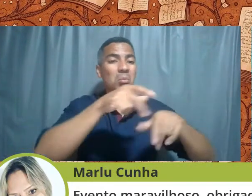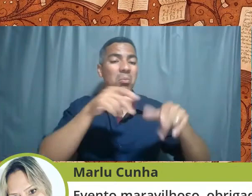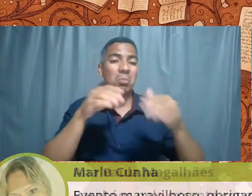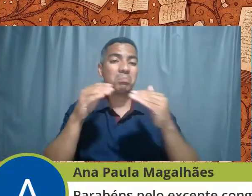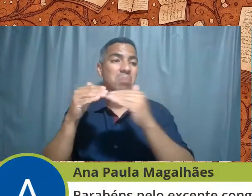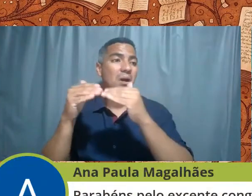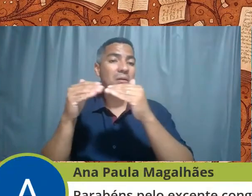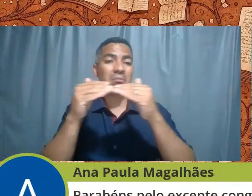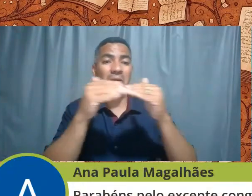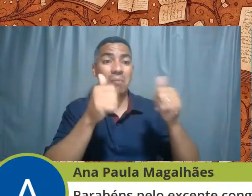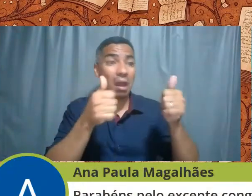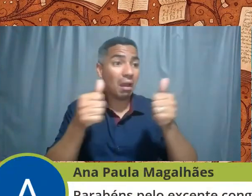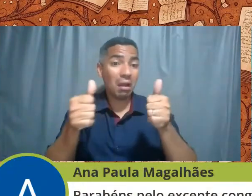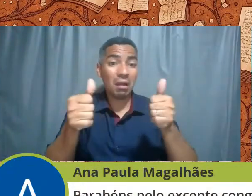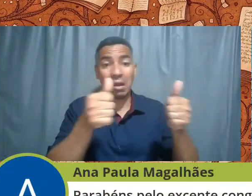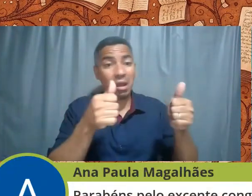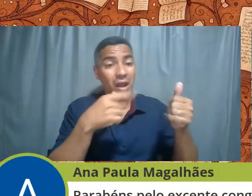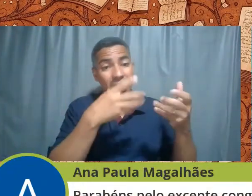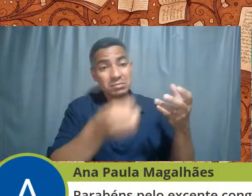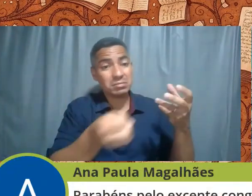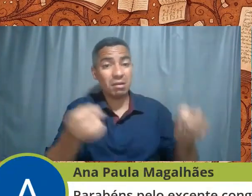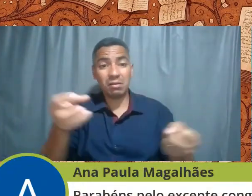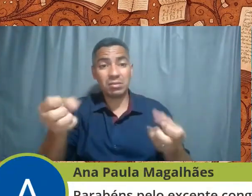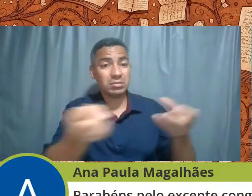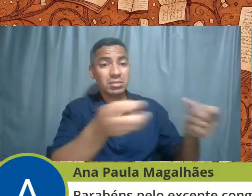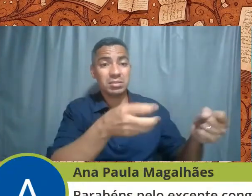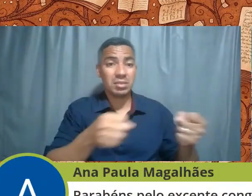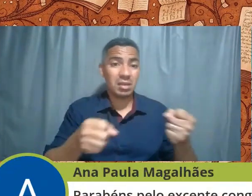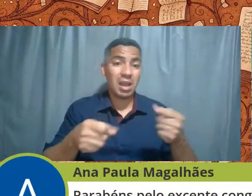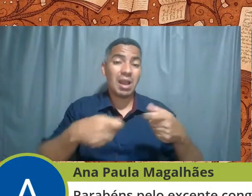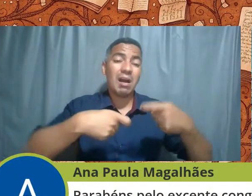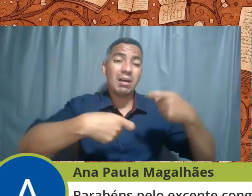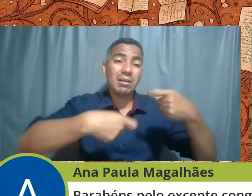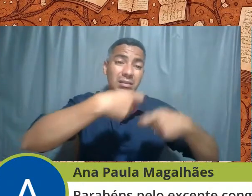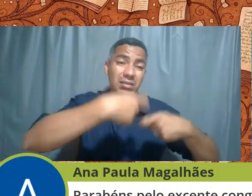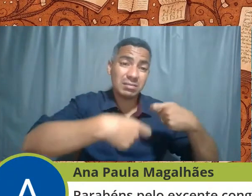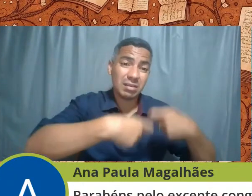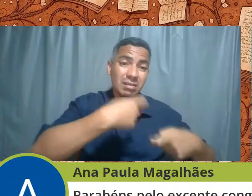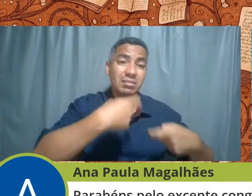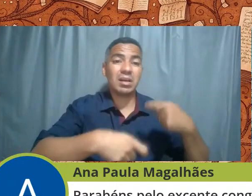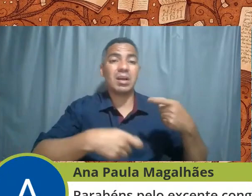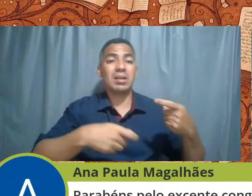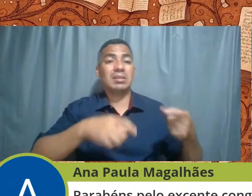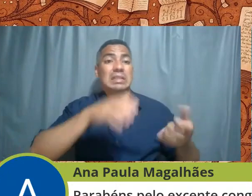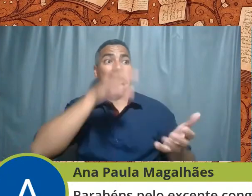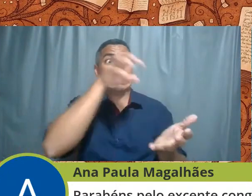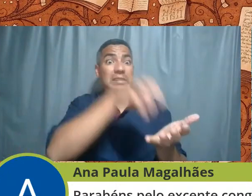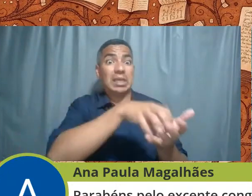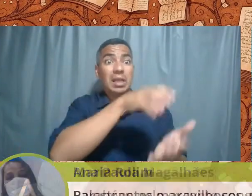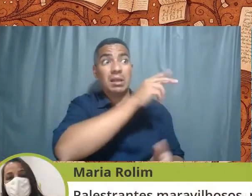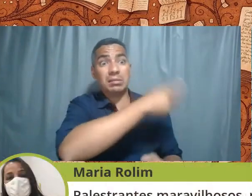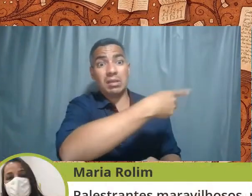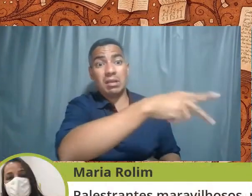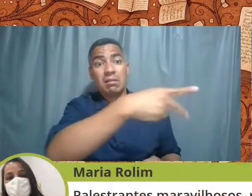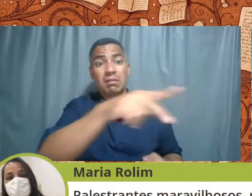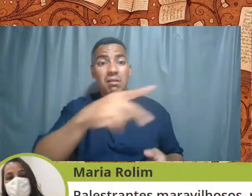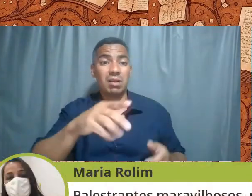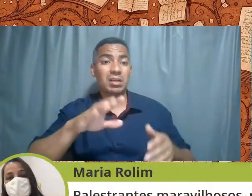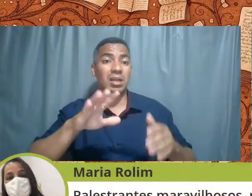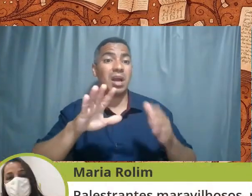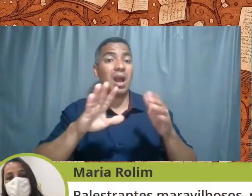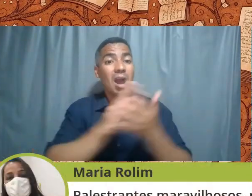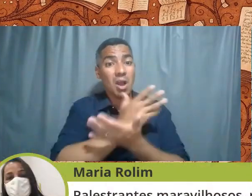daquilo que era a sexualidade centrada, né, na heterossexualidade compulsória, como